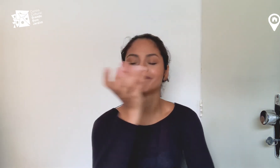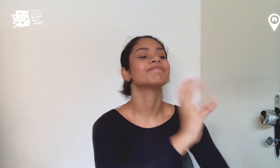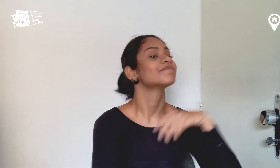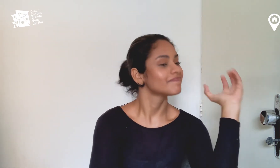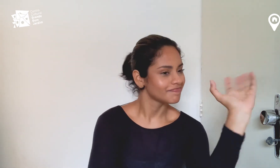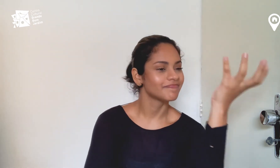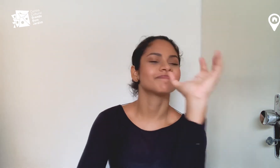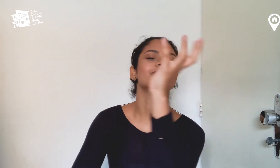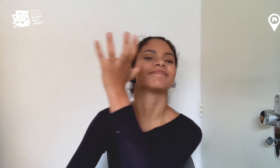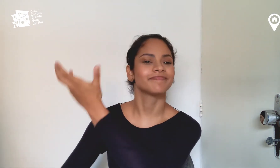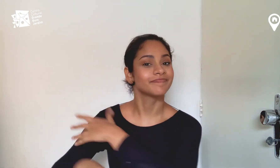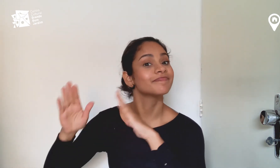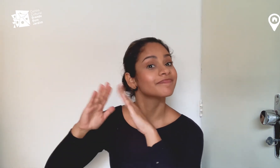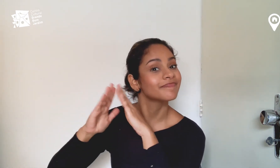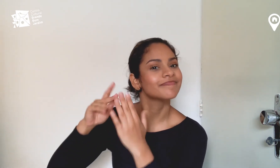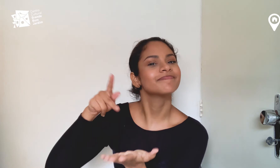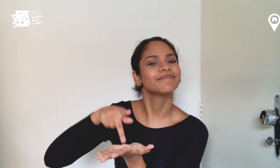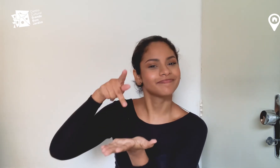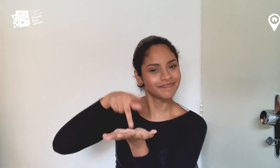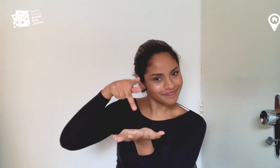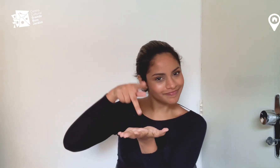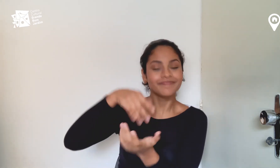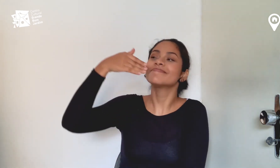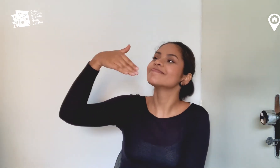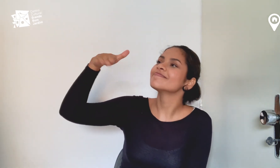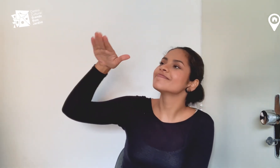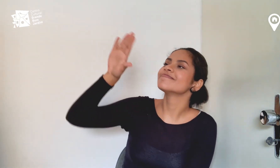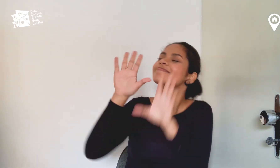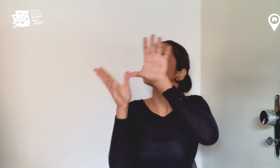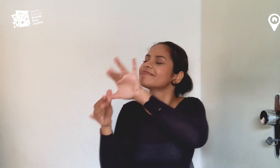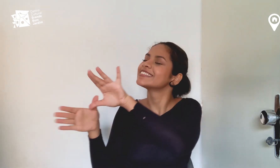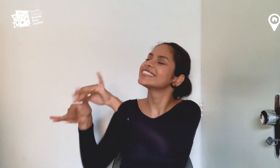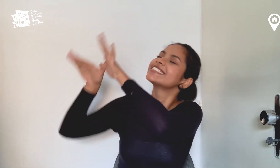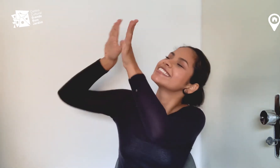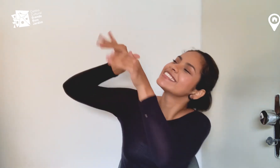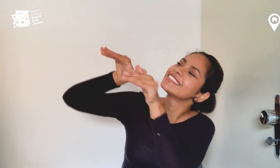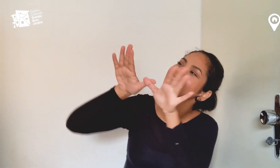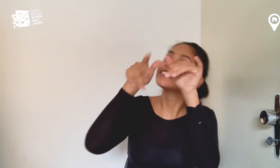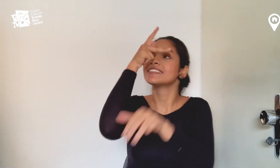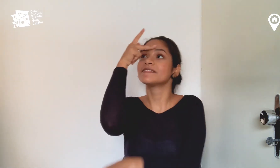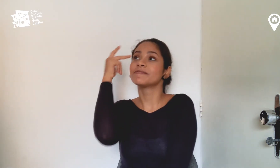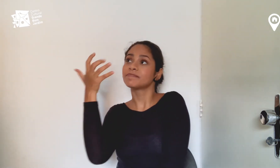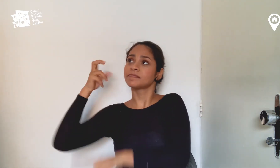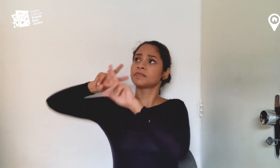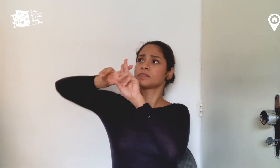o seu lar. Vai bichinho, quem se diz dono do